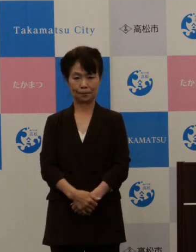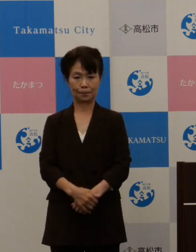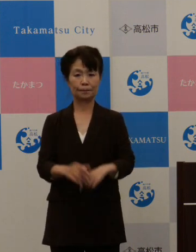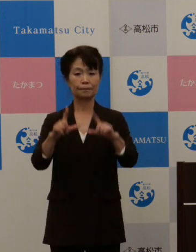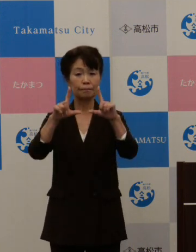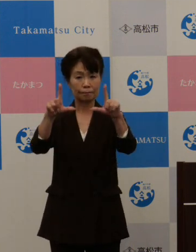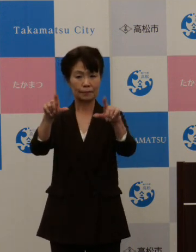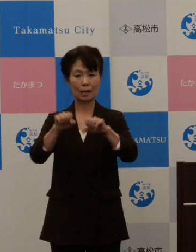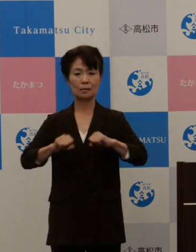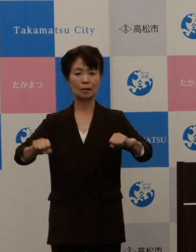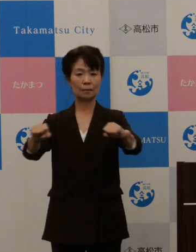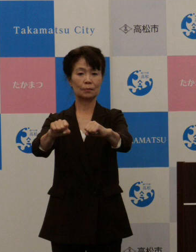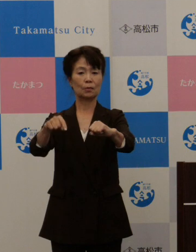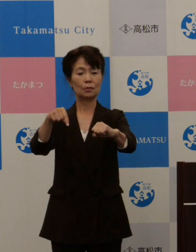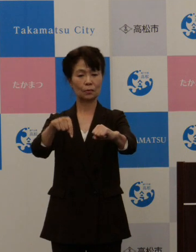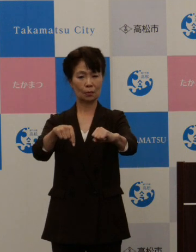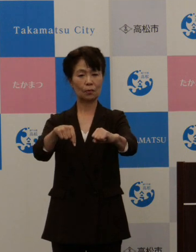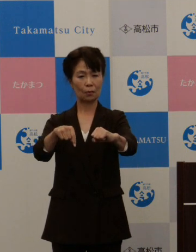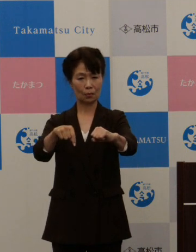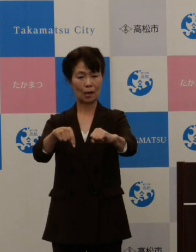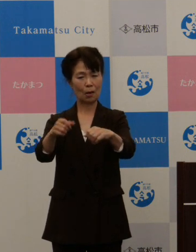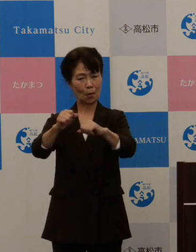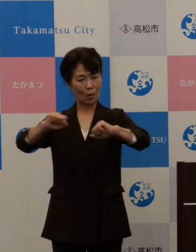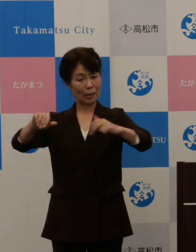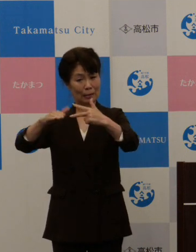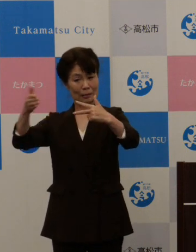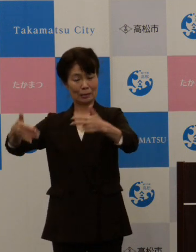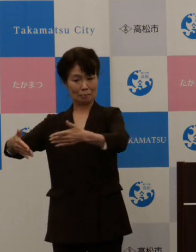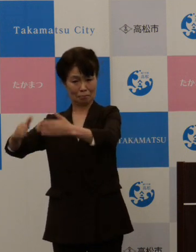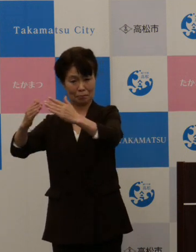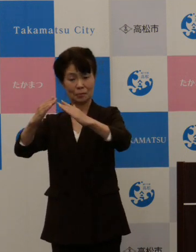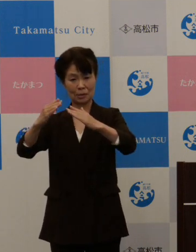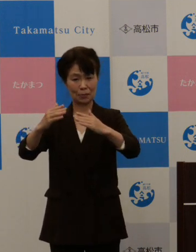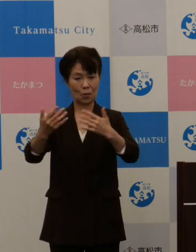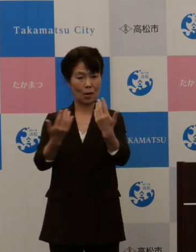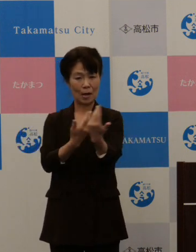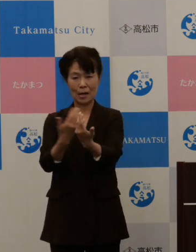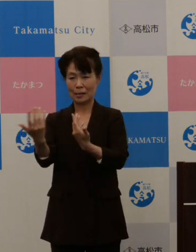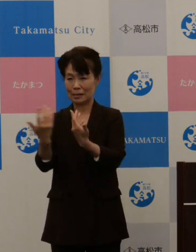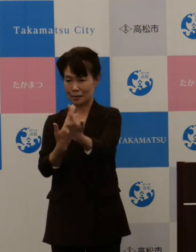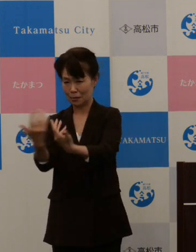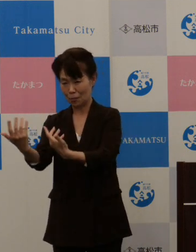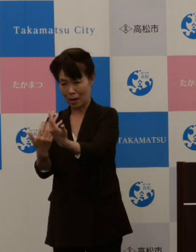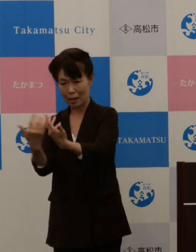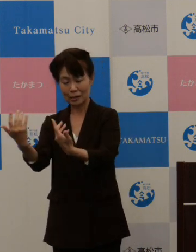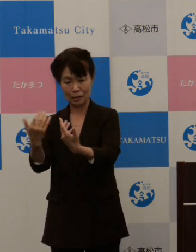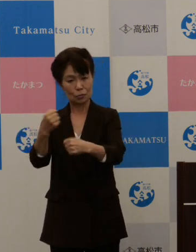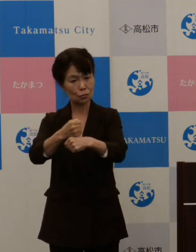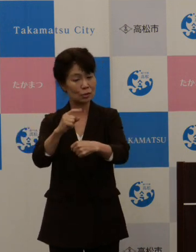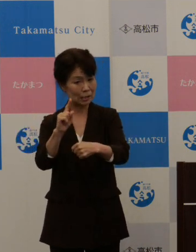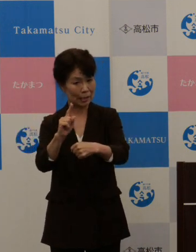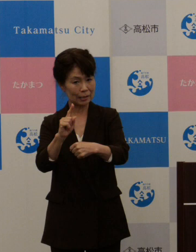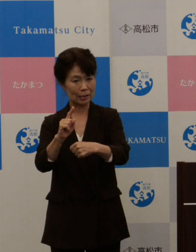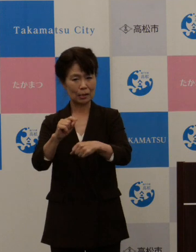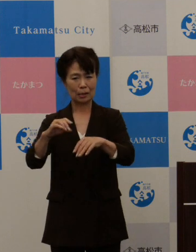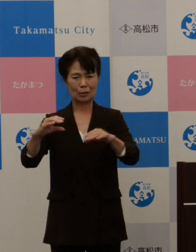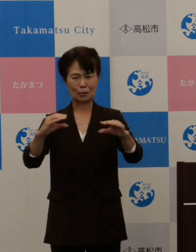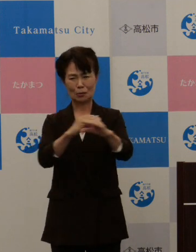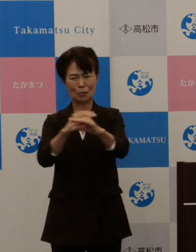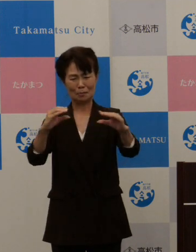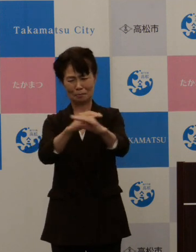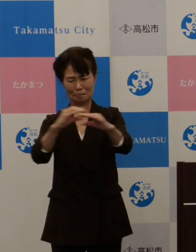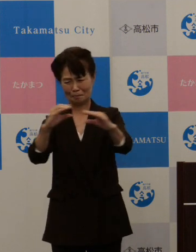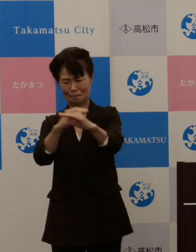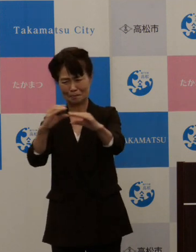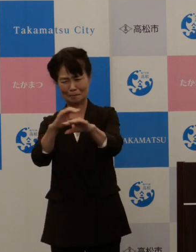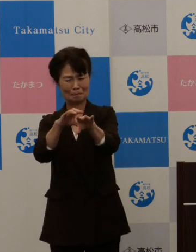まあ、サンポートなんかが大型施設ができたとしても、そのにぎわいづくりという意味で、やはり車両がどんどんどんどん通行